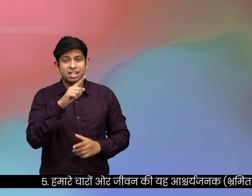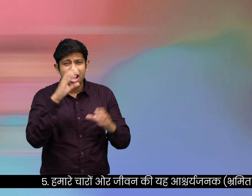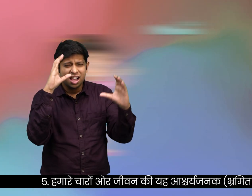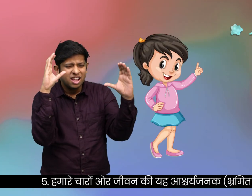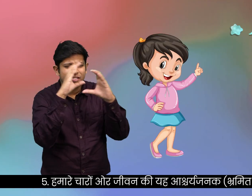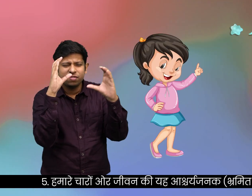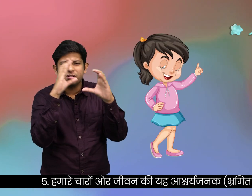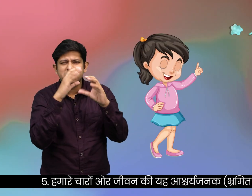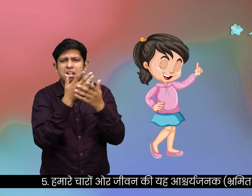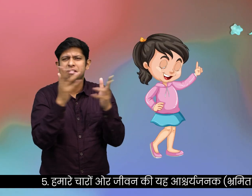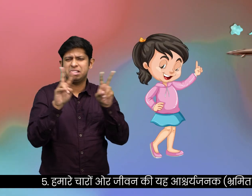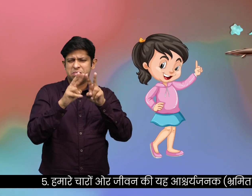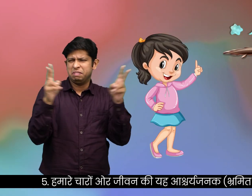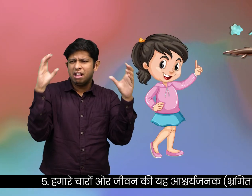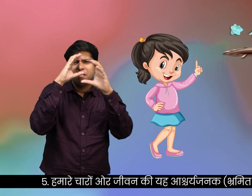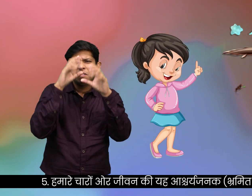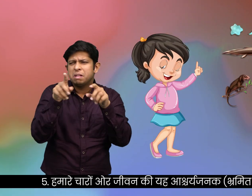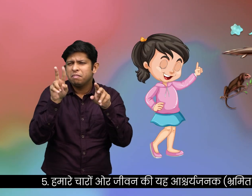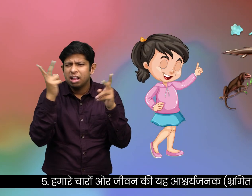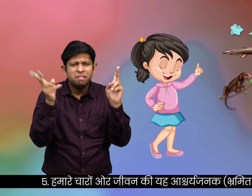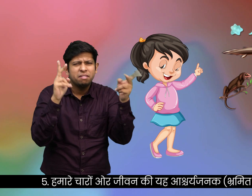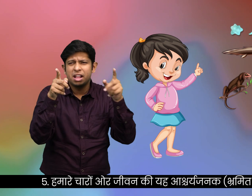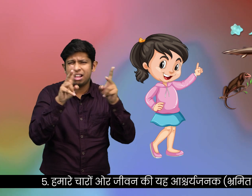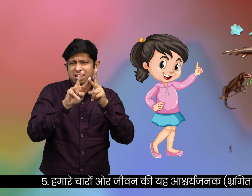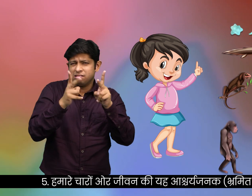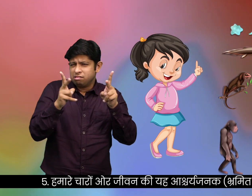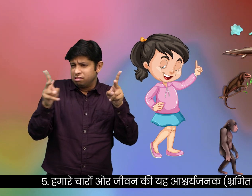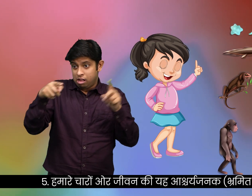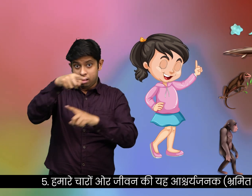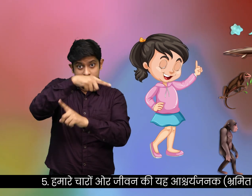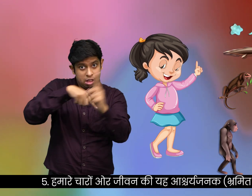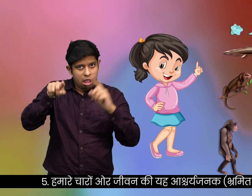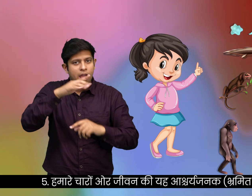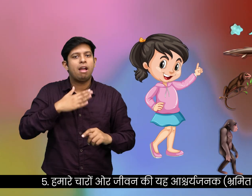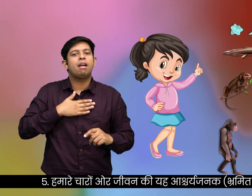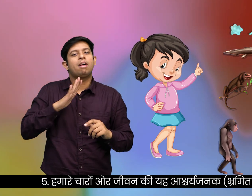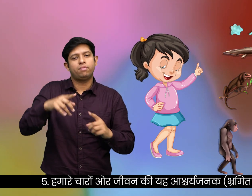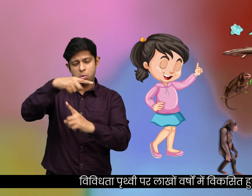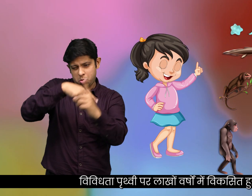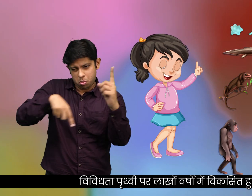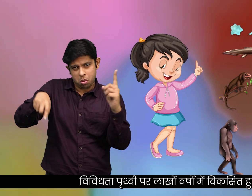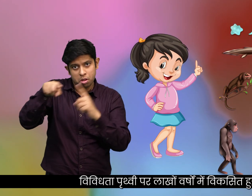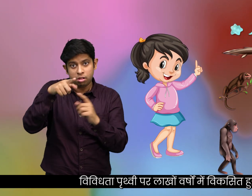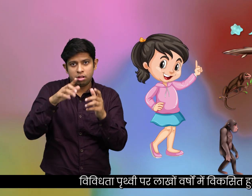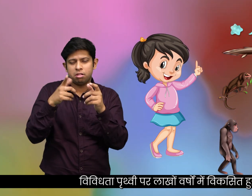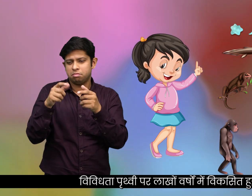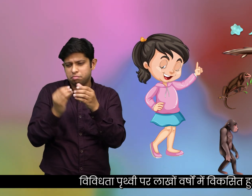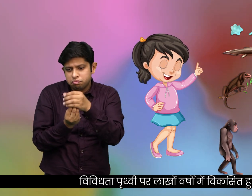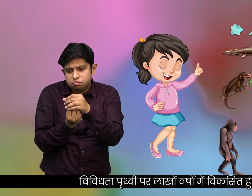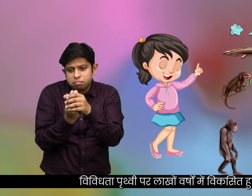पांचवा, हमारे चारों ओर जीव की यह आश्चर्यजनक भ्रमित करने वाली विविधता पृथ्वी पर